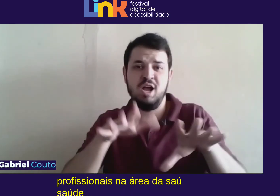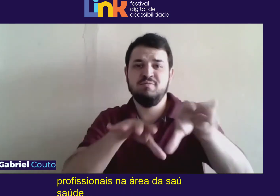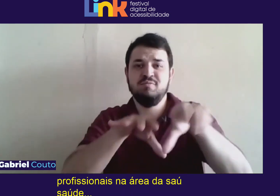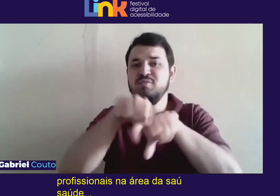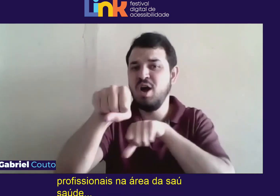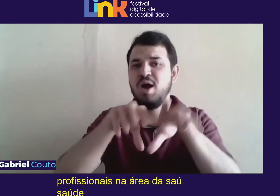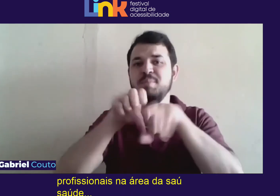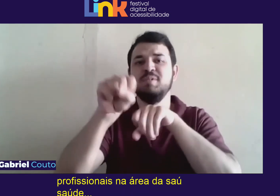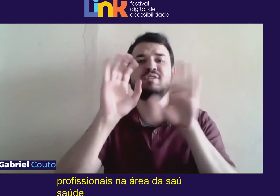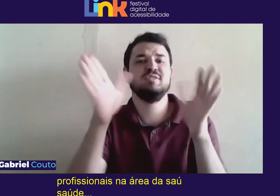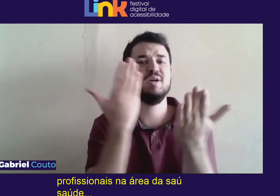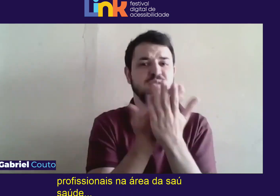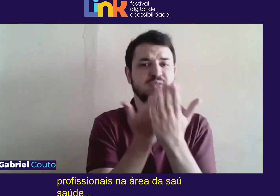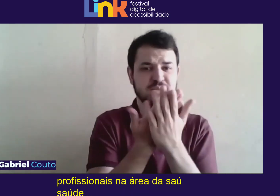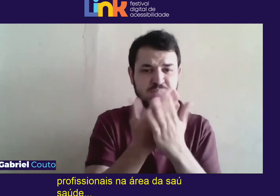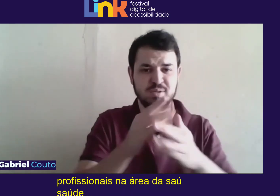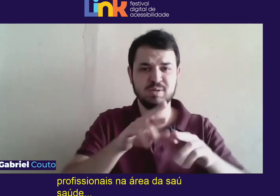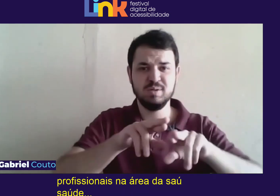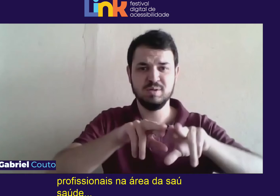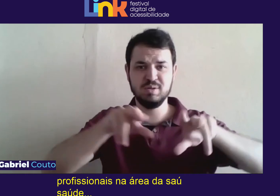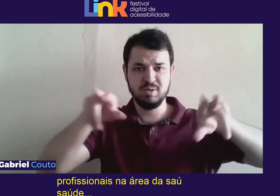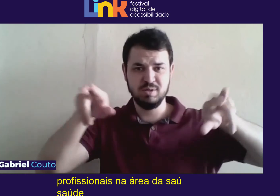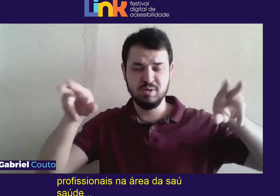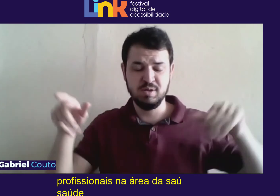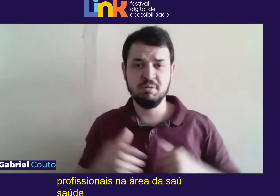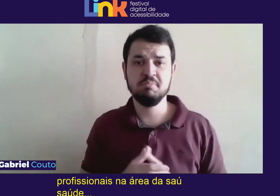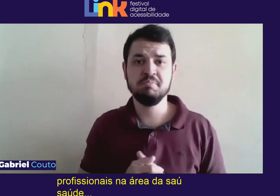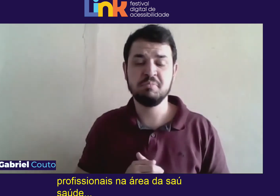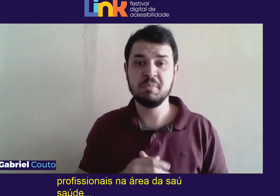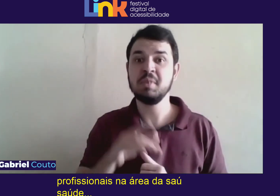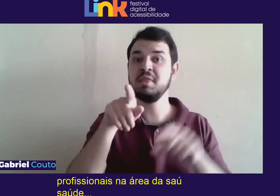nós percebemos que os surdos têm várias formações atualmente.